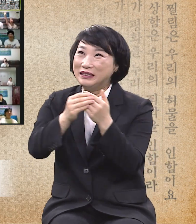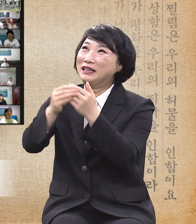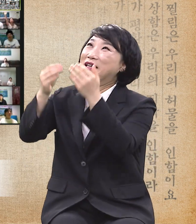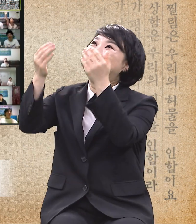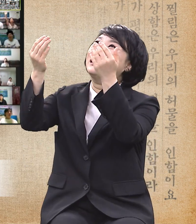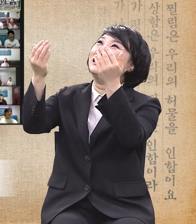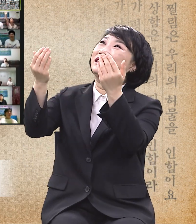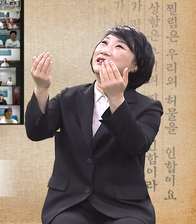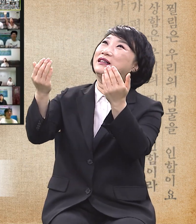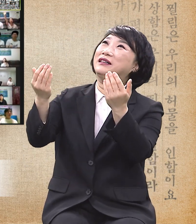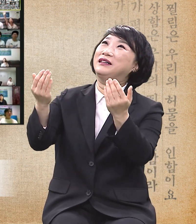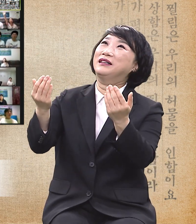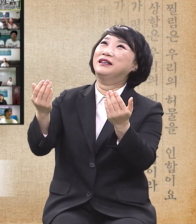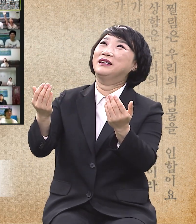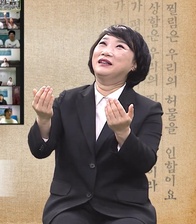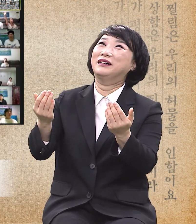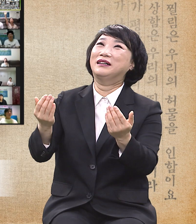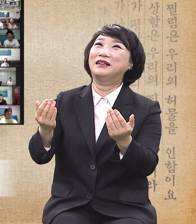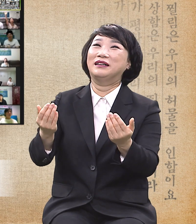붙드시는